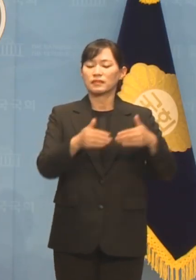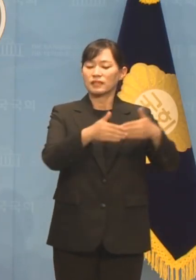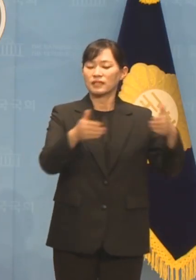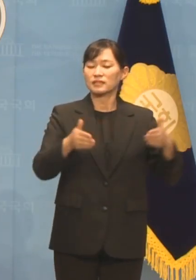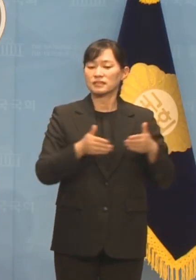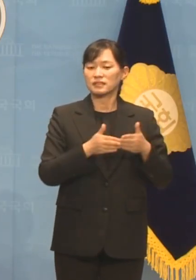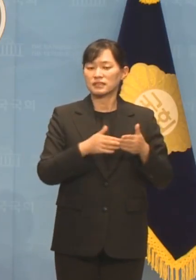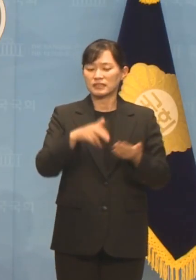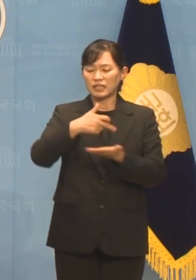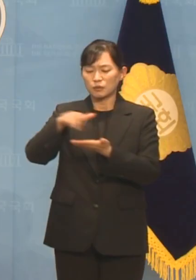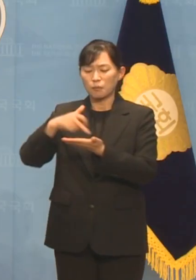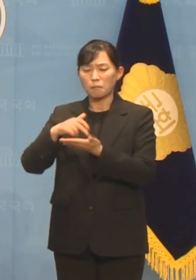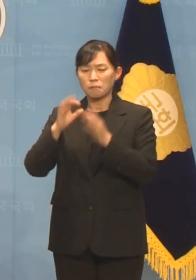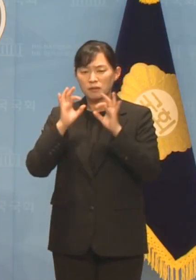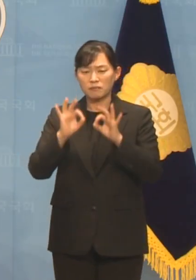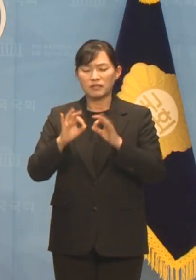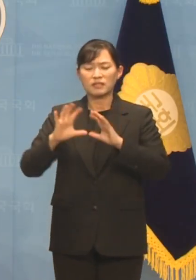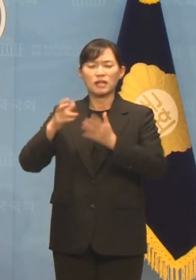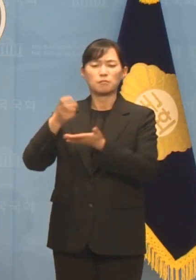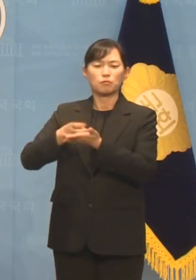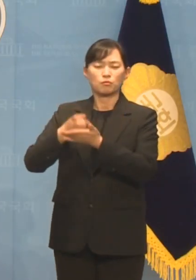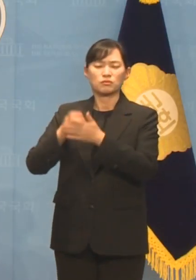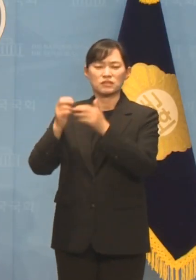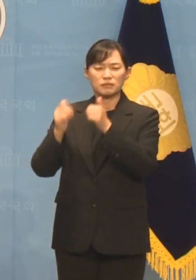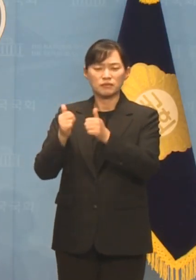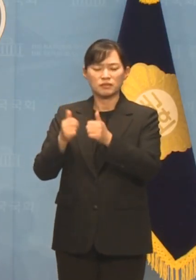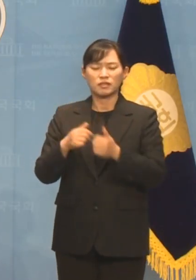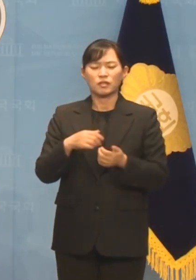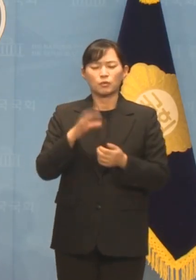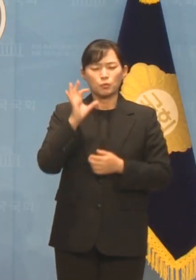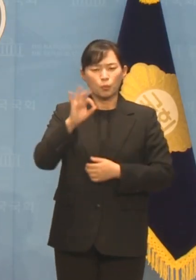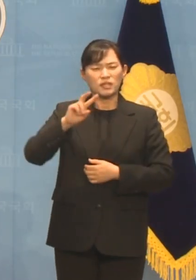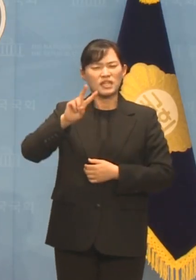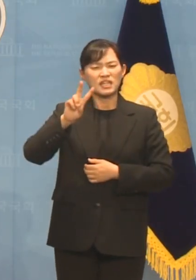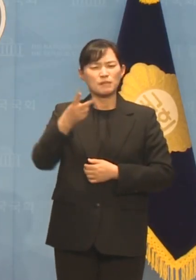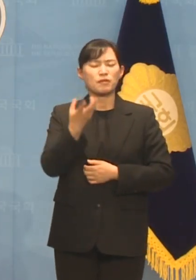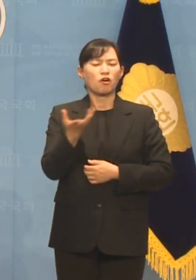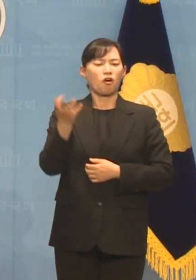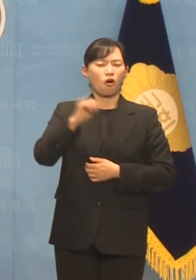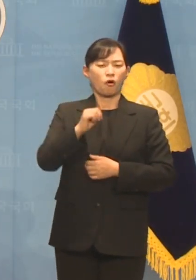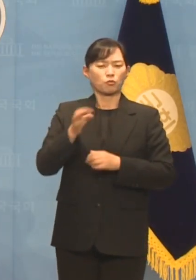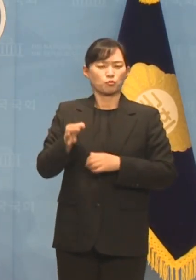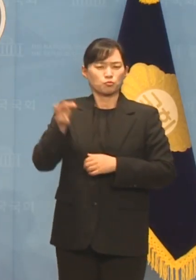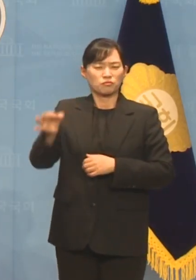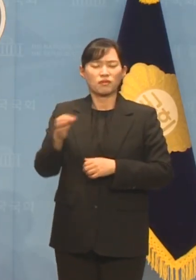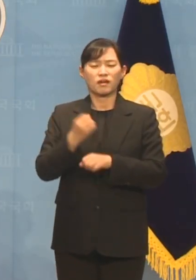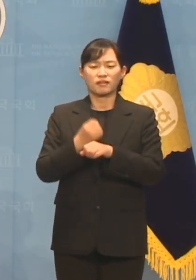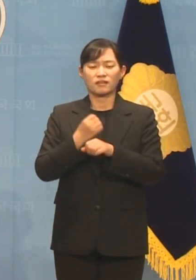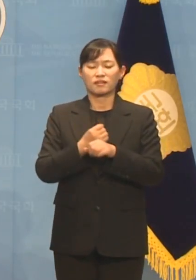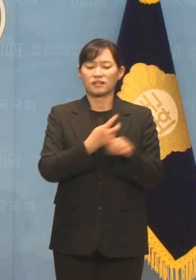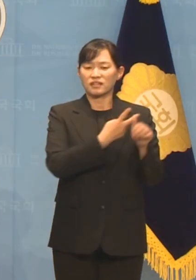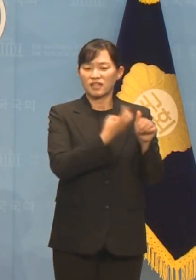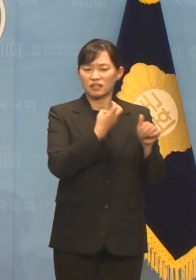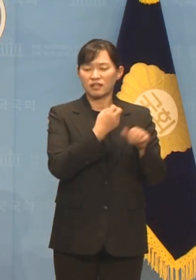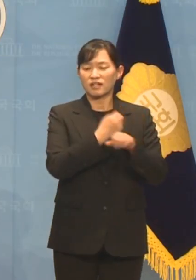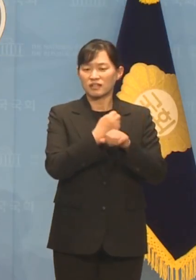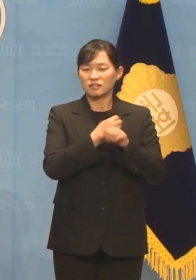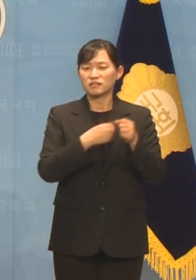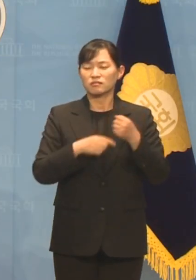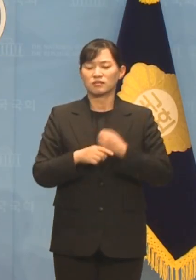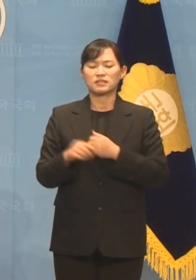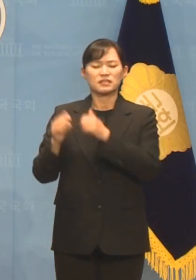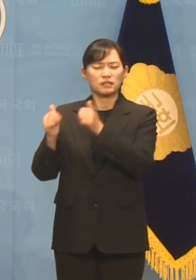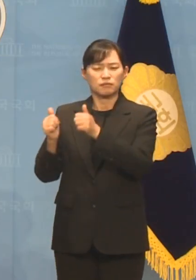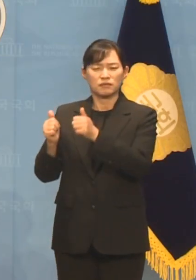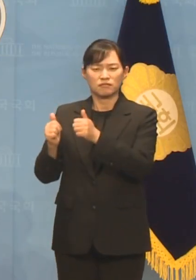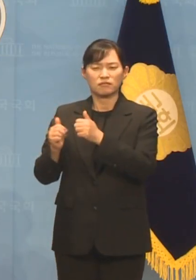단체 채팅방에서는 헌재 탄핵 인용 뇌물 200억이 전달됐다. 민주당 협박으로 탄핵 인용한 헌법재판관들은 해당